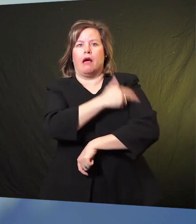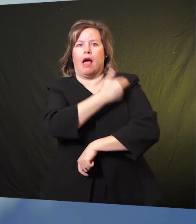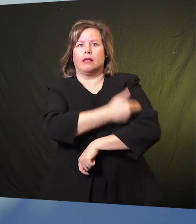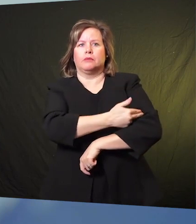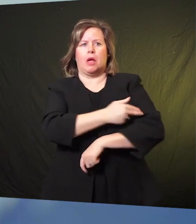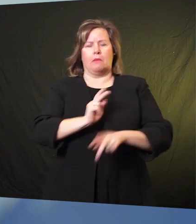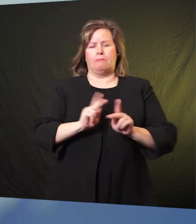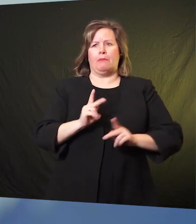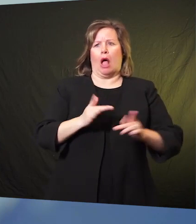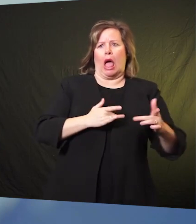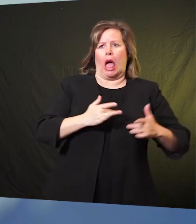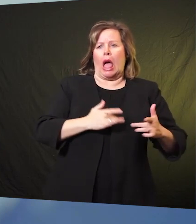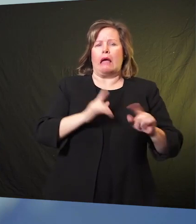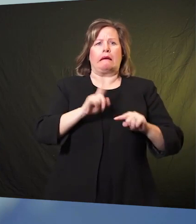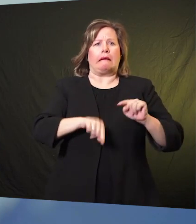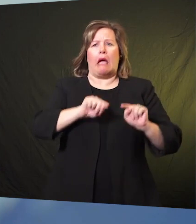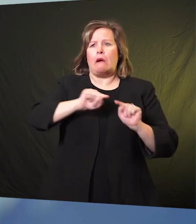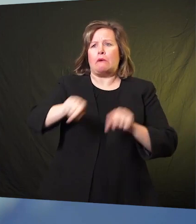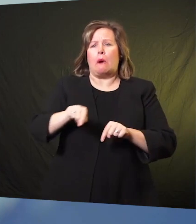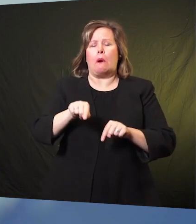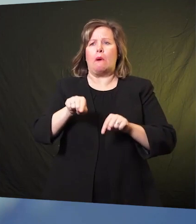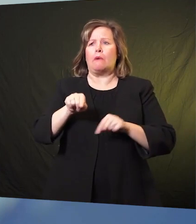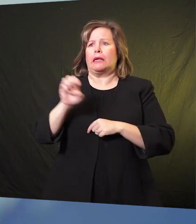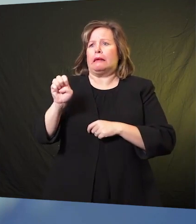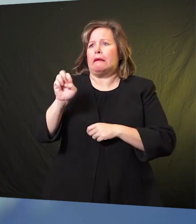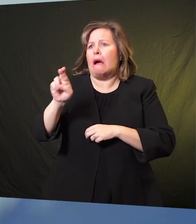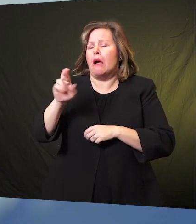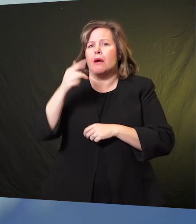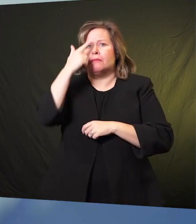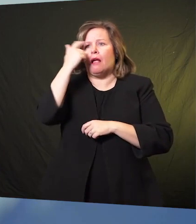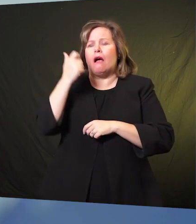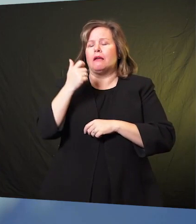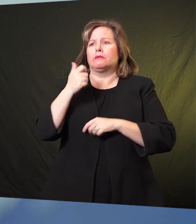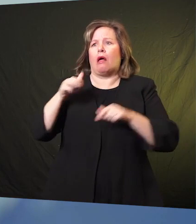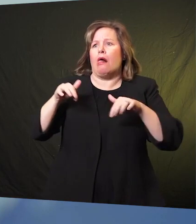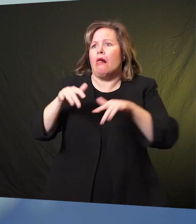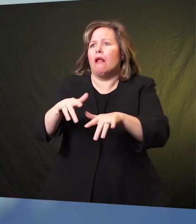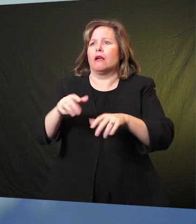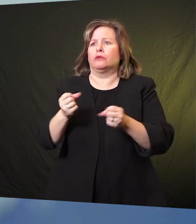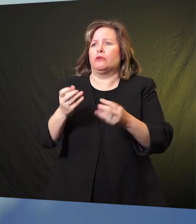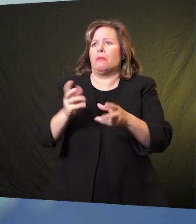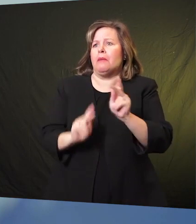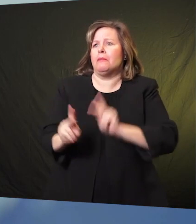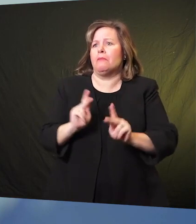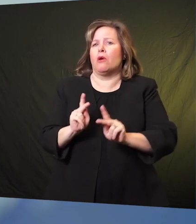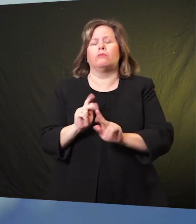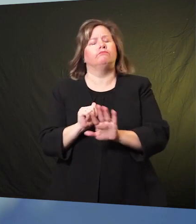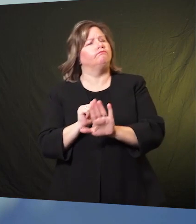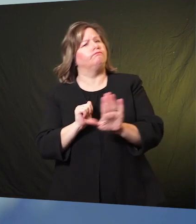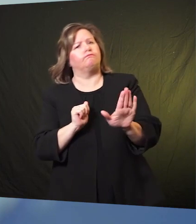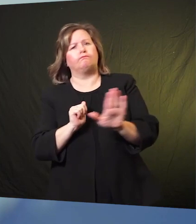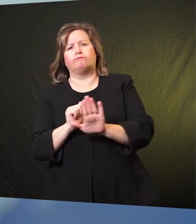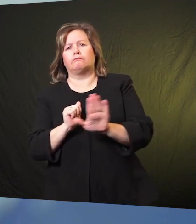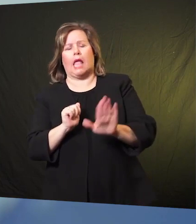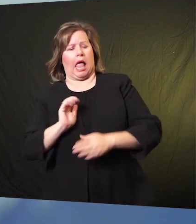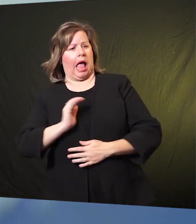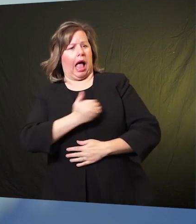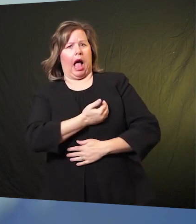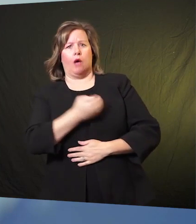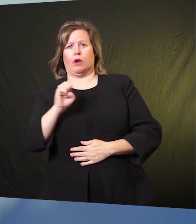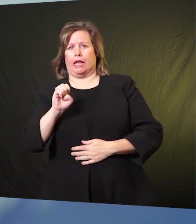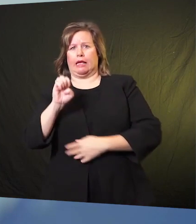de emergencia tienen mucha capacidad están haciendo un gran trabajo para mantener esas áreas seguras